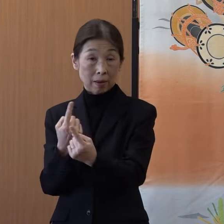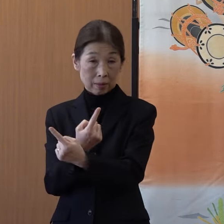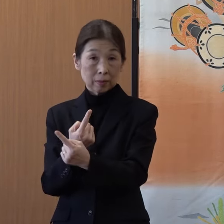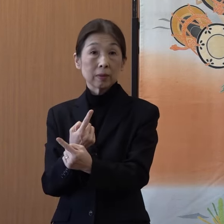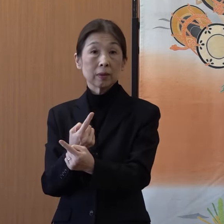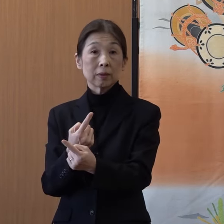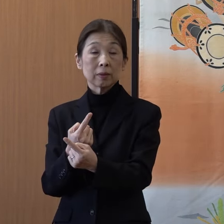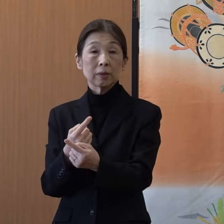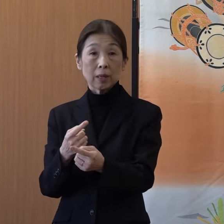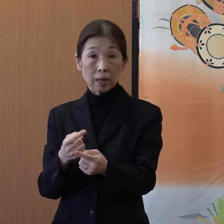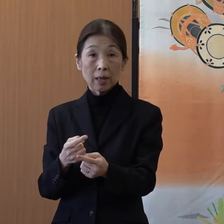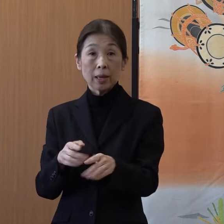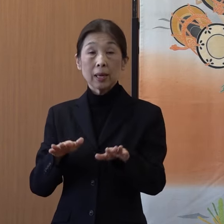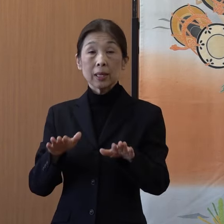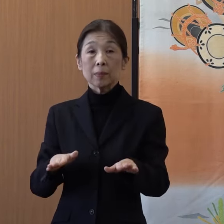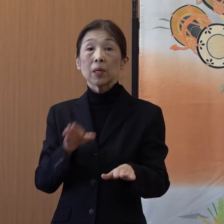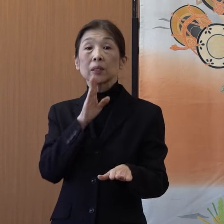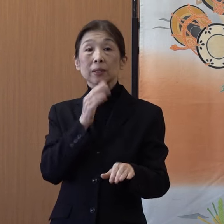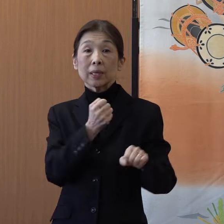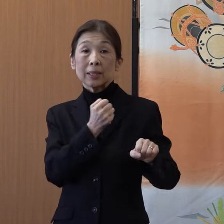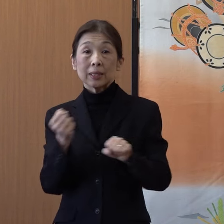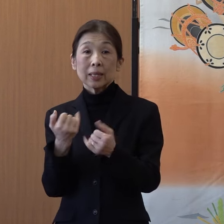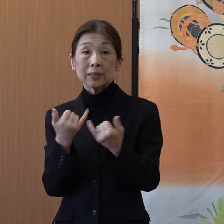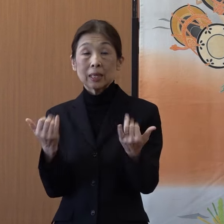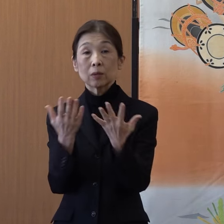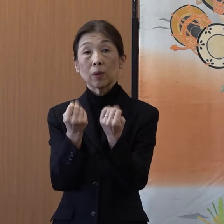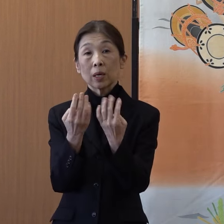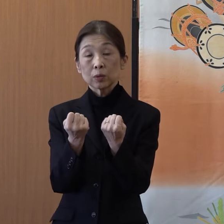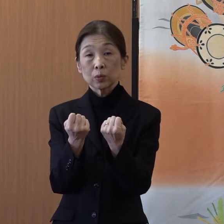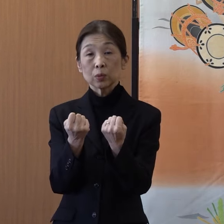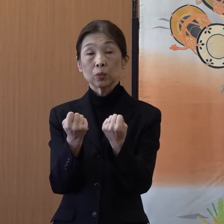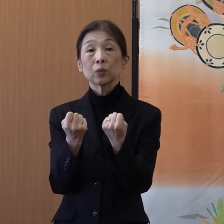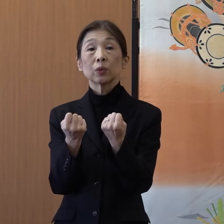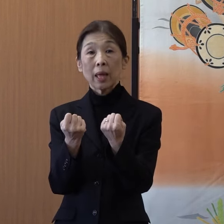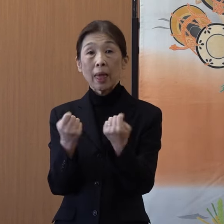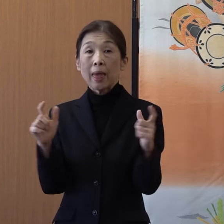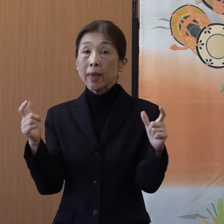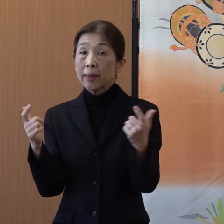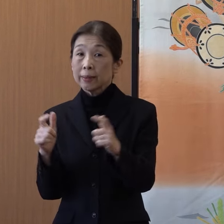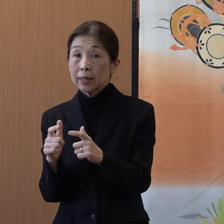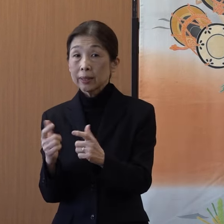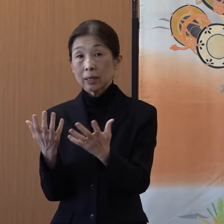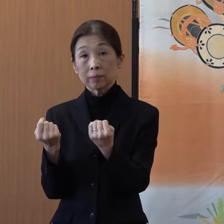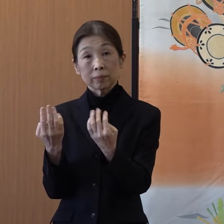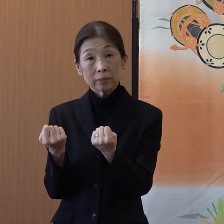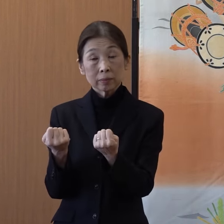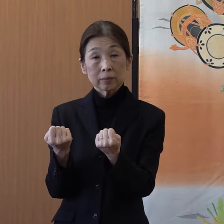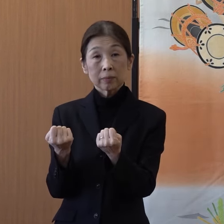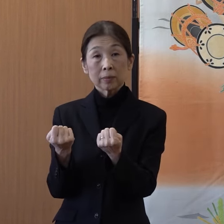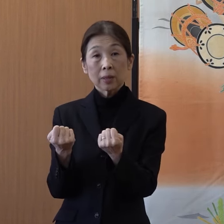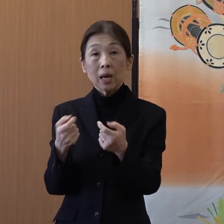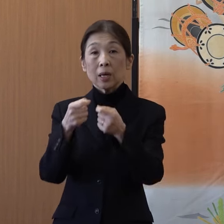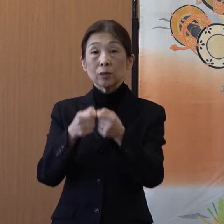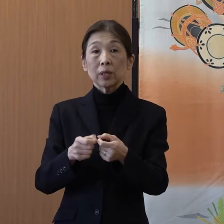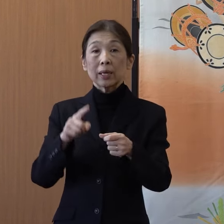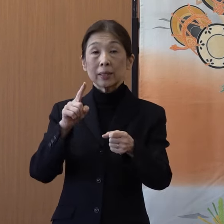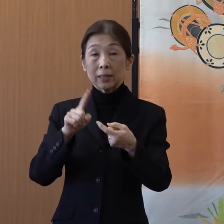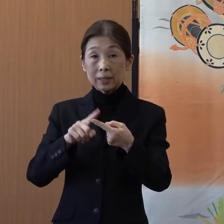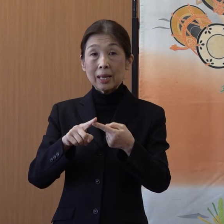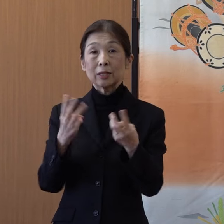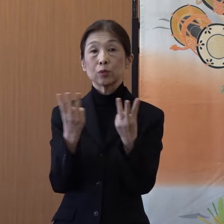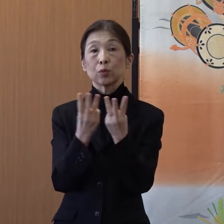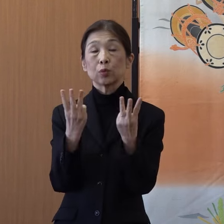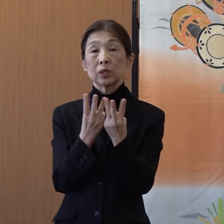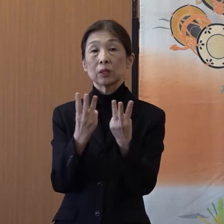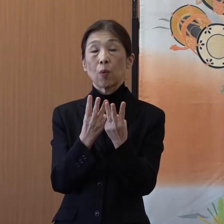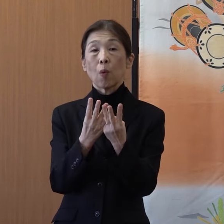今現在で何人ぐらいで、何人ぐらいになってきたのでとか、ちょっと数字的なもの、公的な案の数字だ